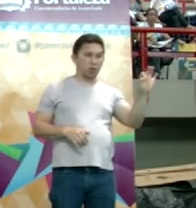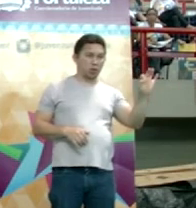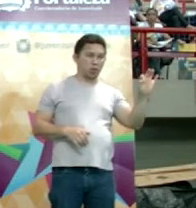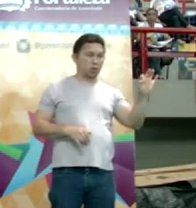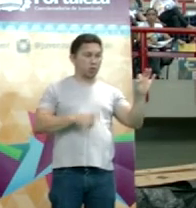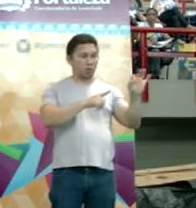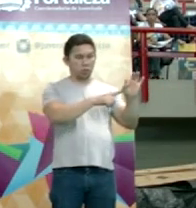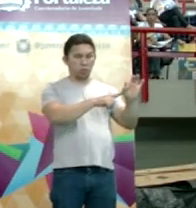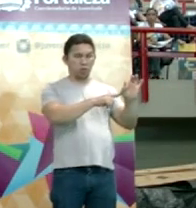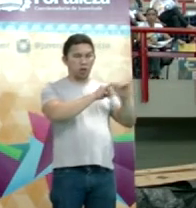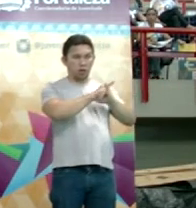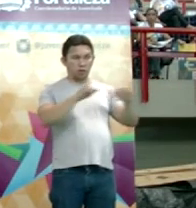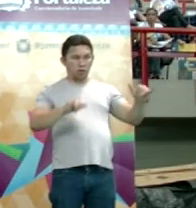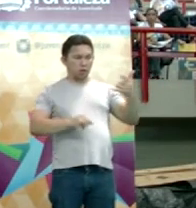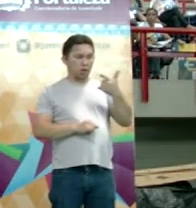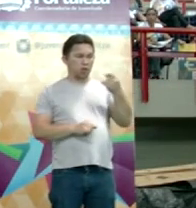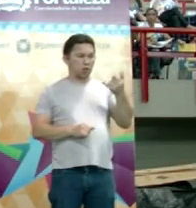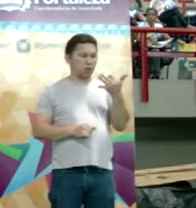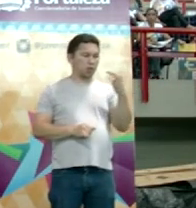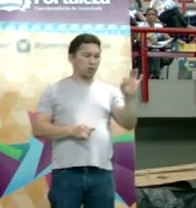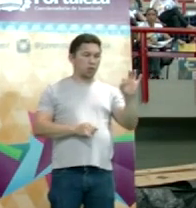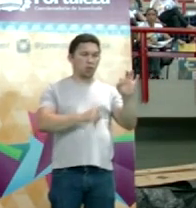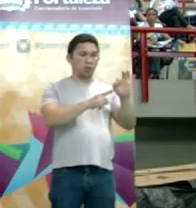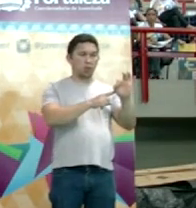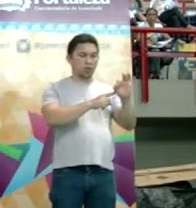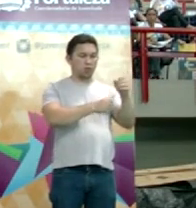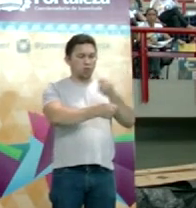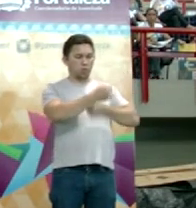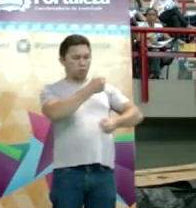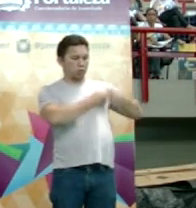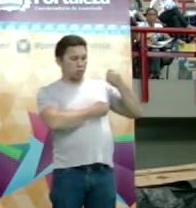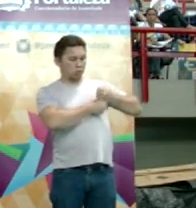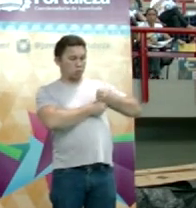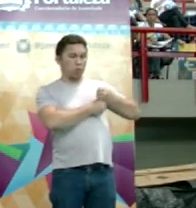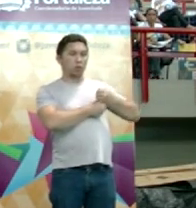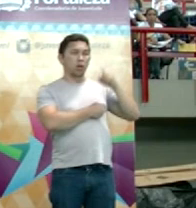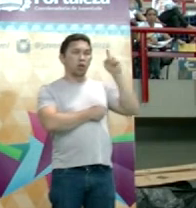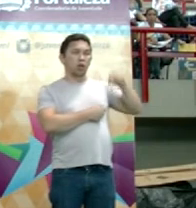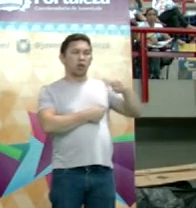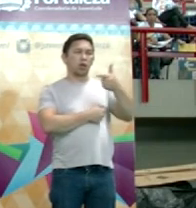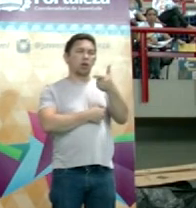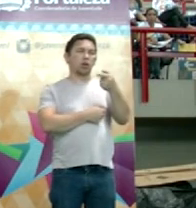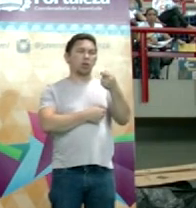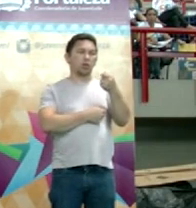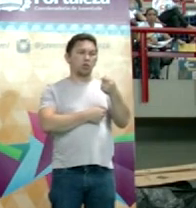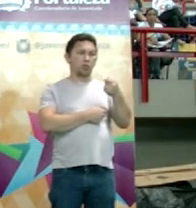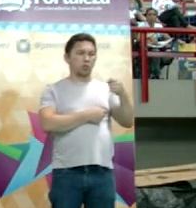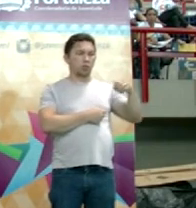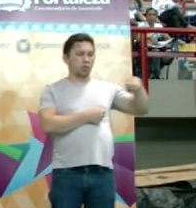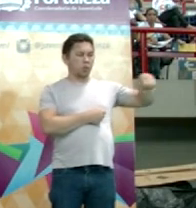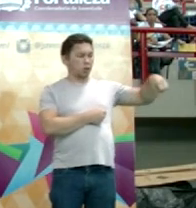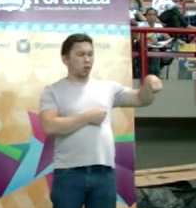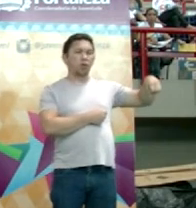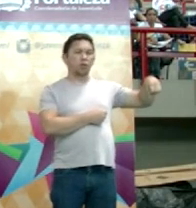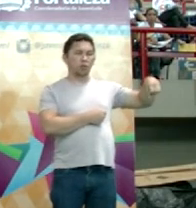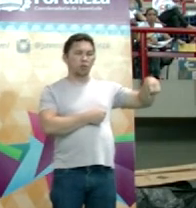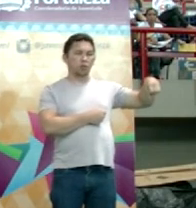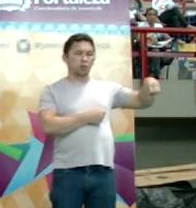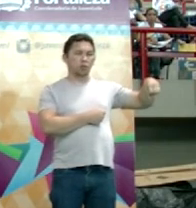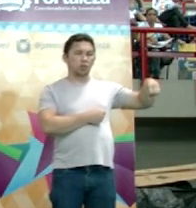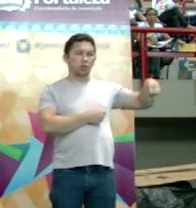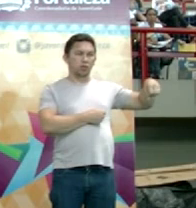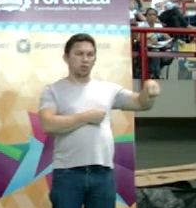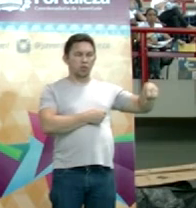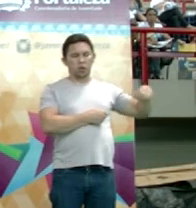a data da notícia é de 2010, quando ele fala ano passado, ele está se referindo a 2009. Aí ele